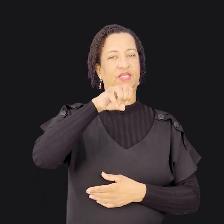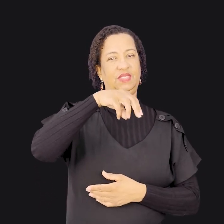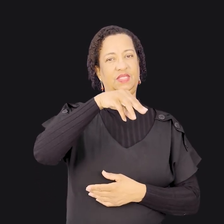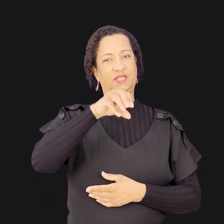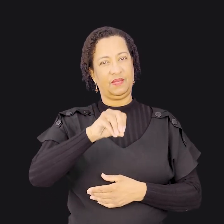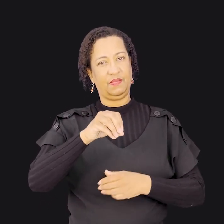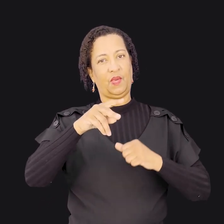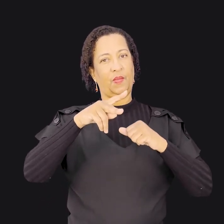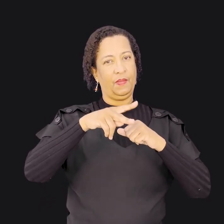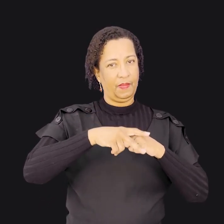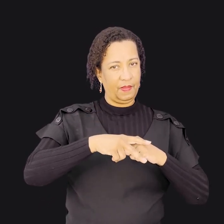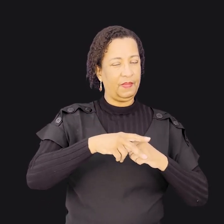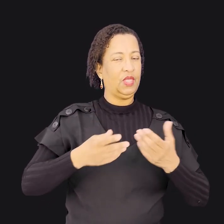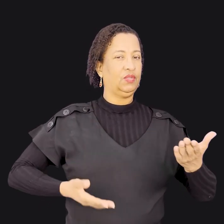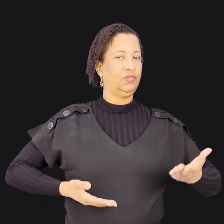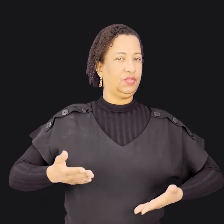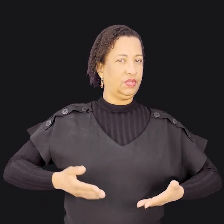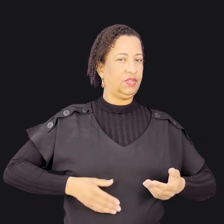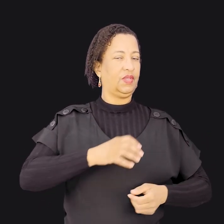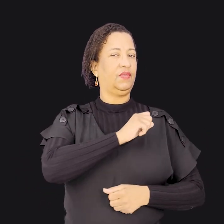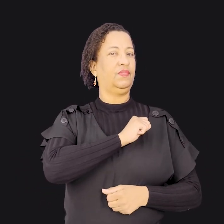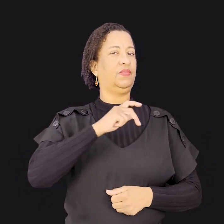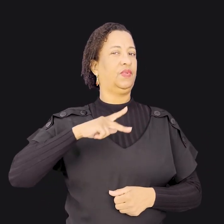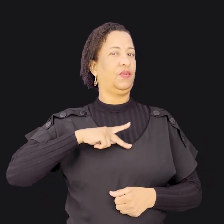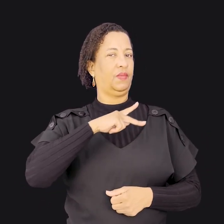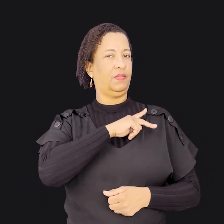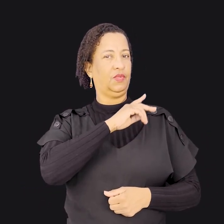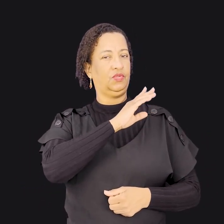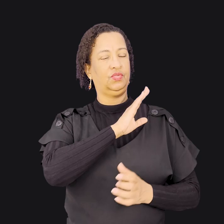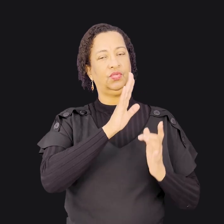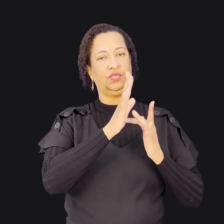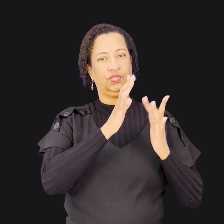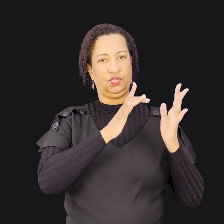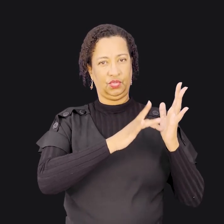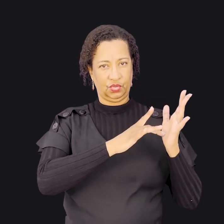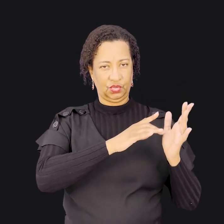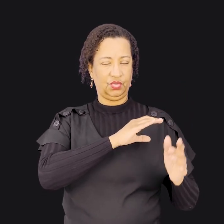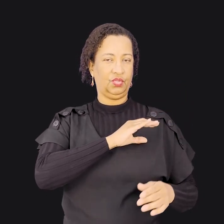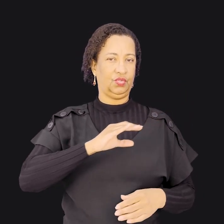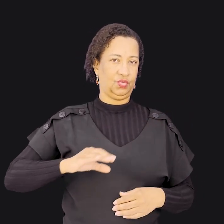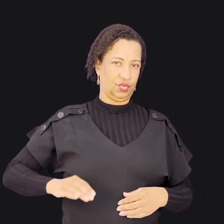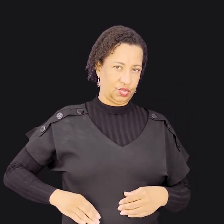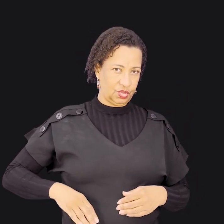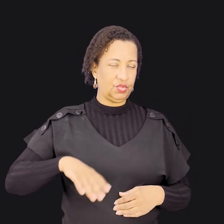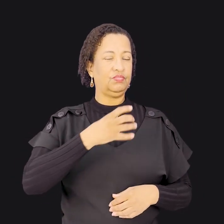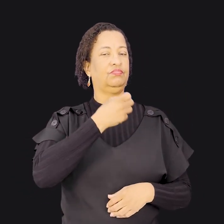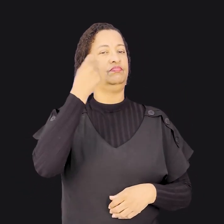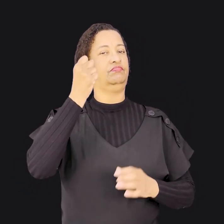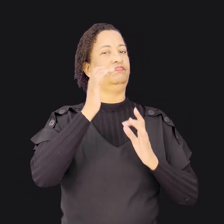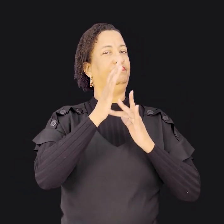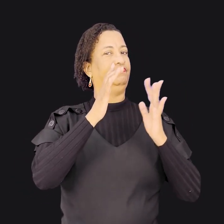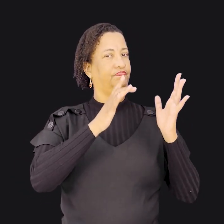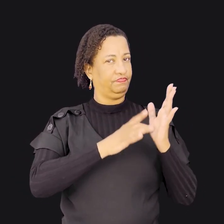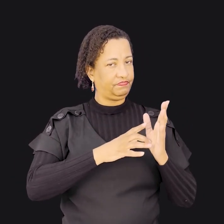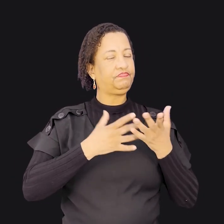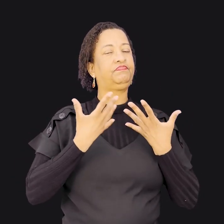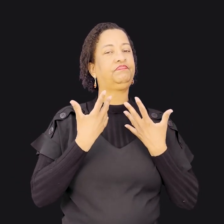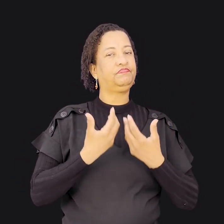Pedro, servo e apóstolo de Jesus Cristo, aqueles que, mediante a justiça de nosso Deus e Salvador Jesus Cristo,